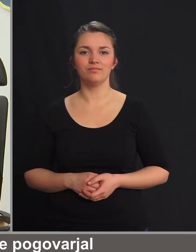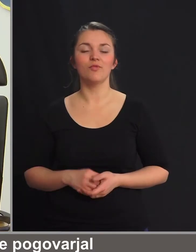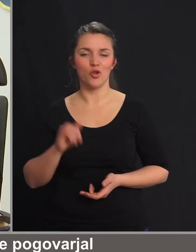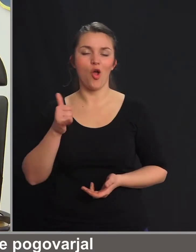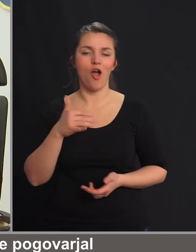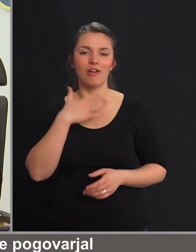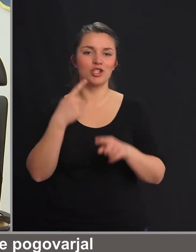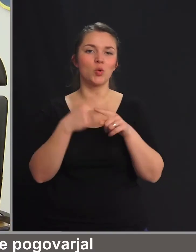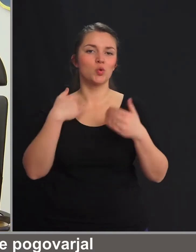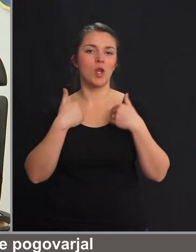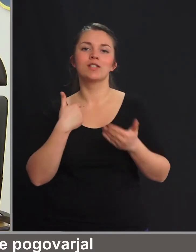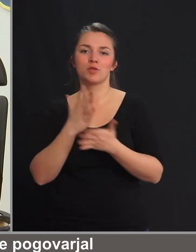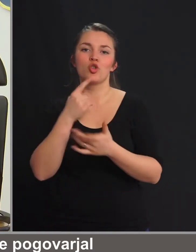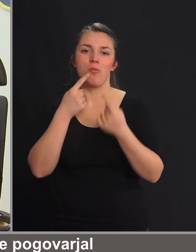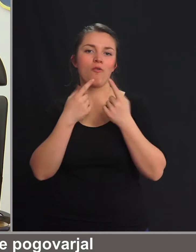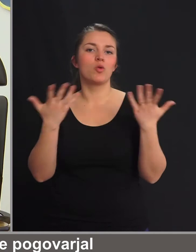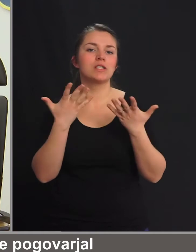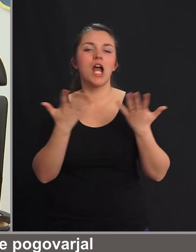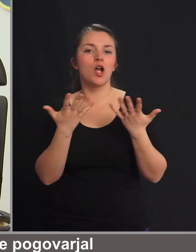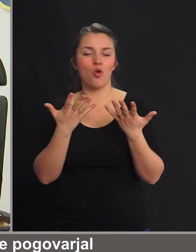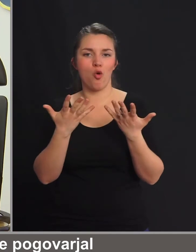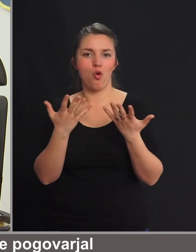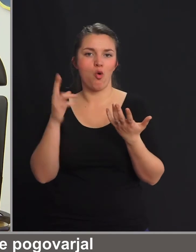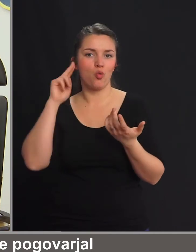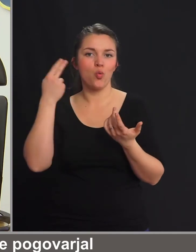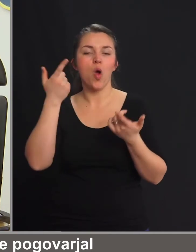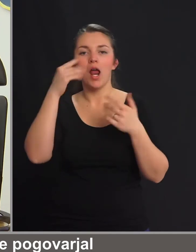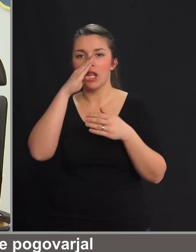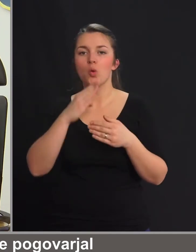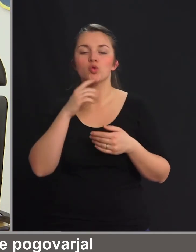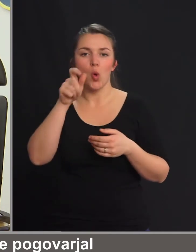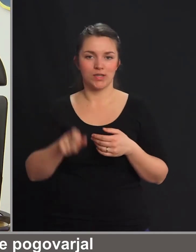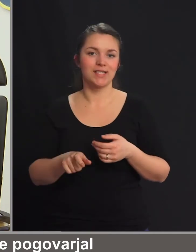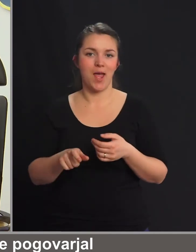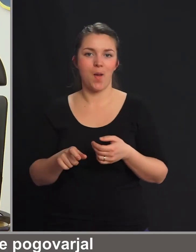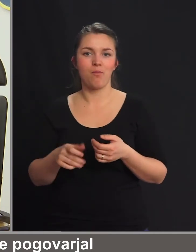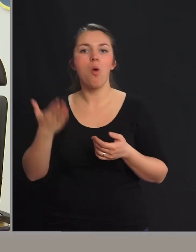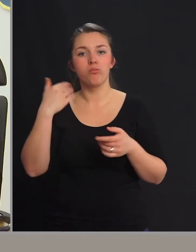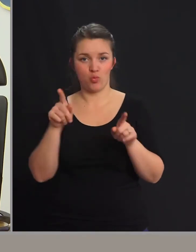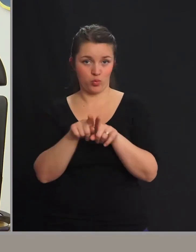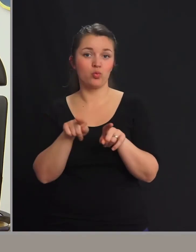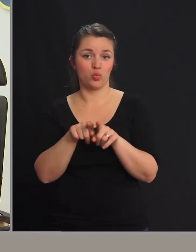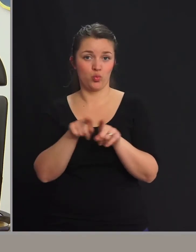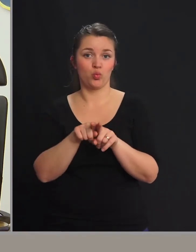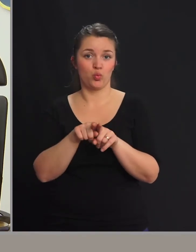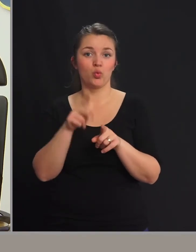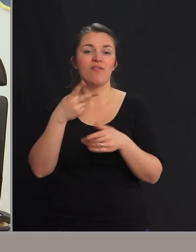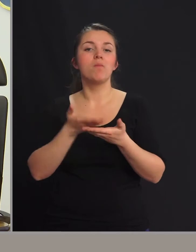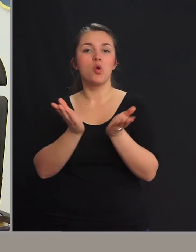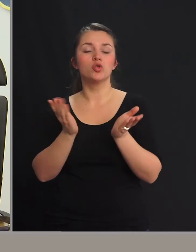Da, večkrat v življenju sem se pogovarjal s kako gluho ali naglušno osebo, bil tudi